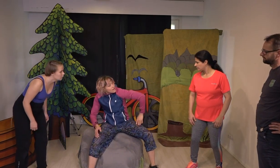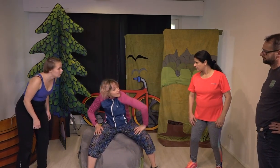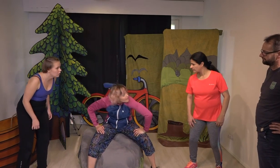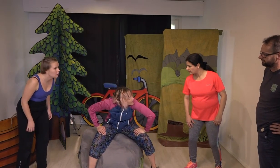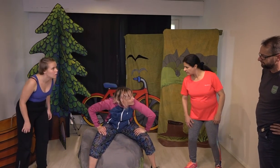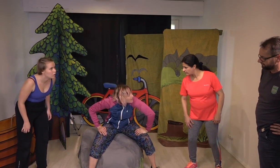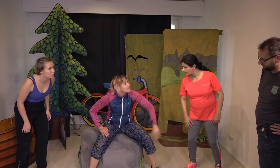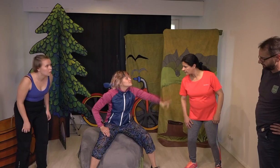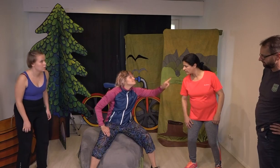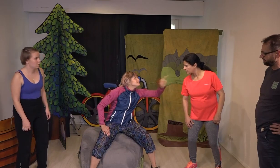Noin.